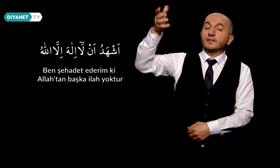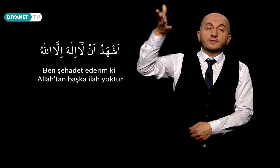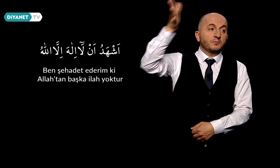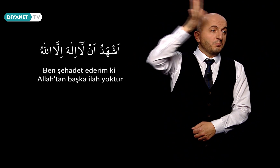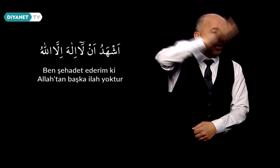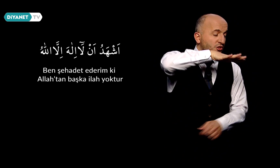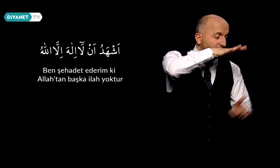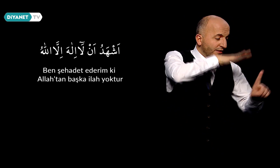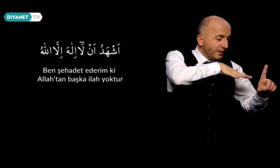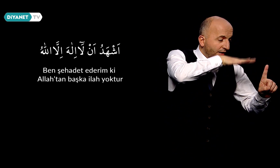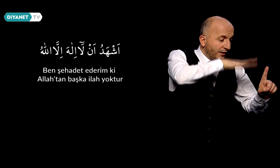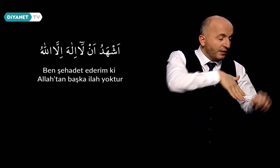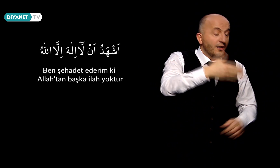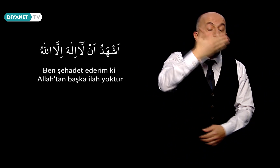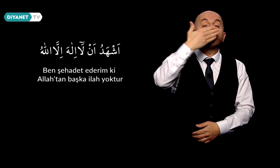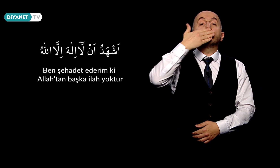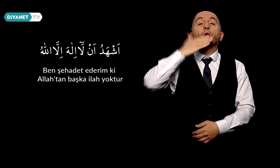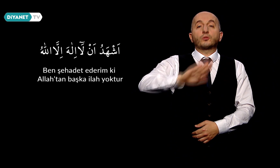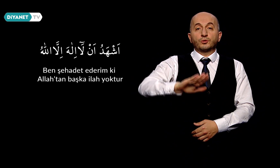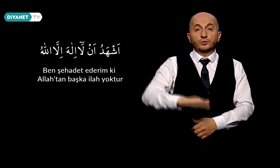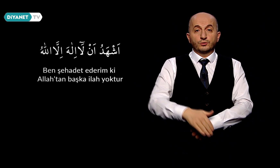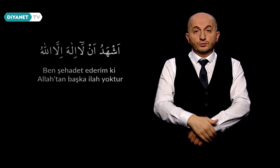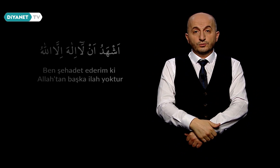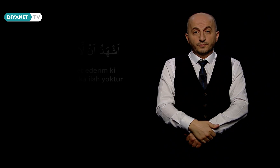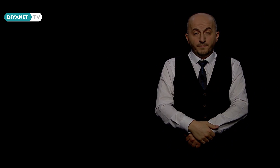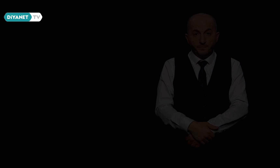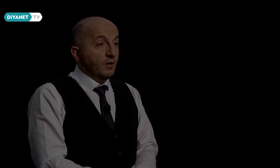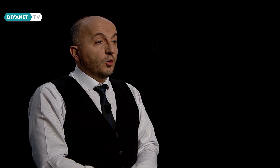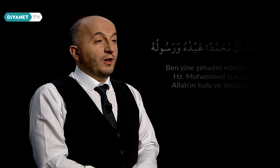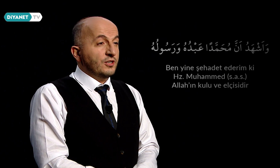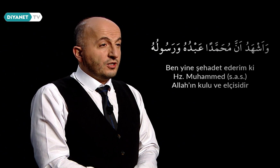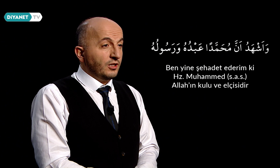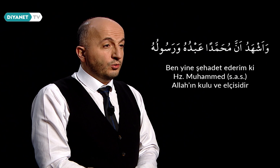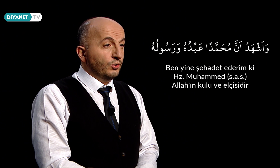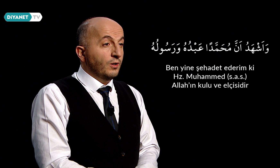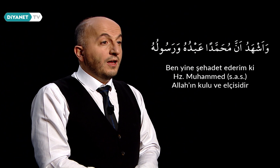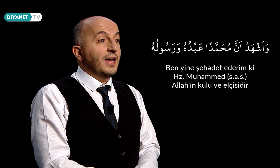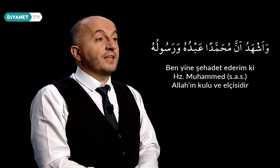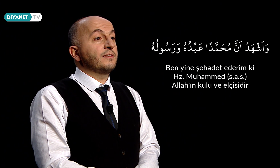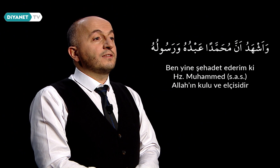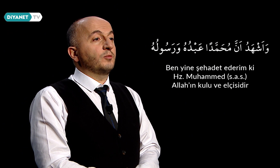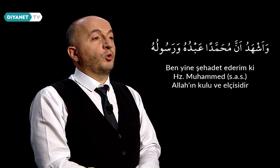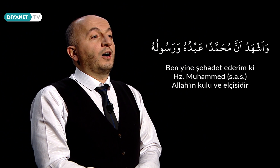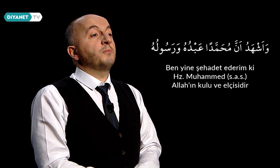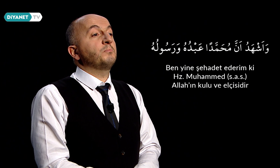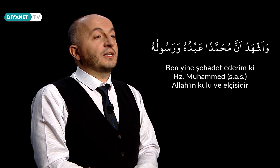Allah'tan başka ilah yoktur. Ve eşhedü enne